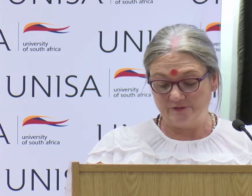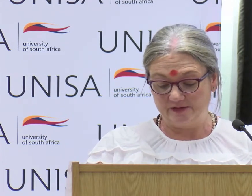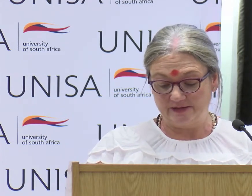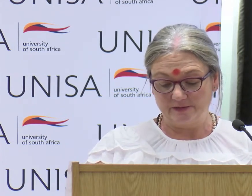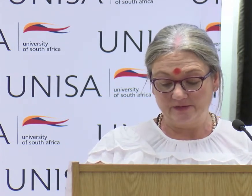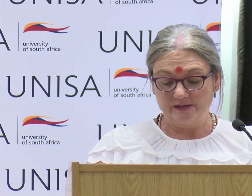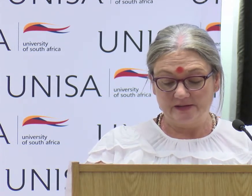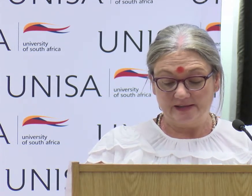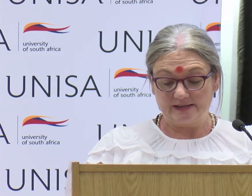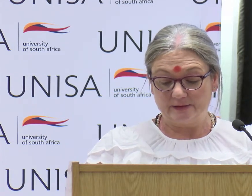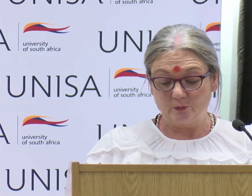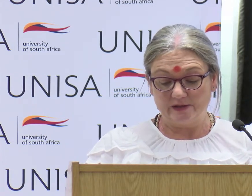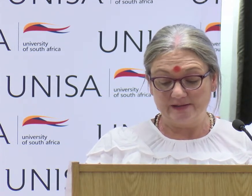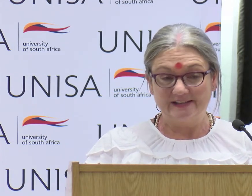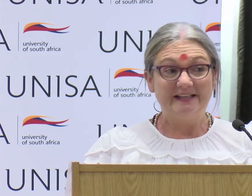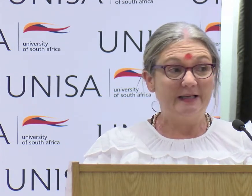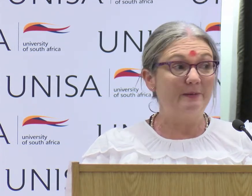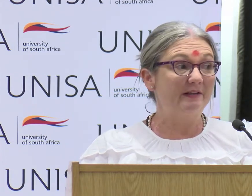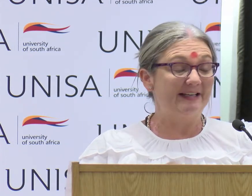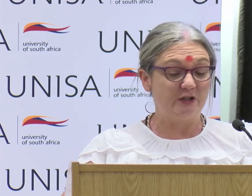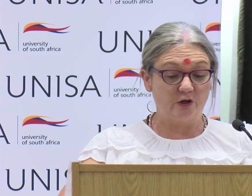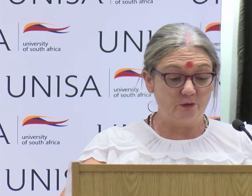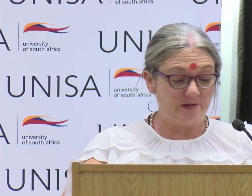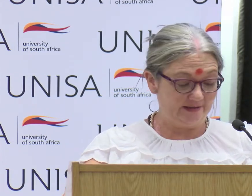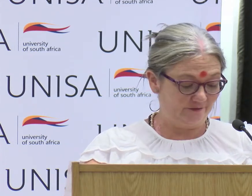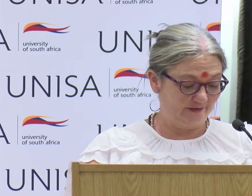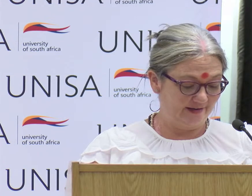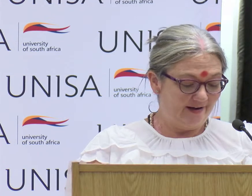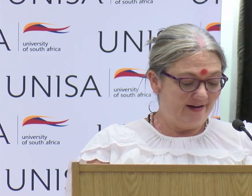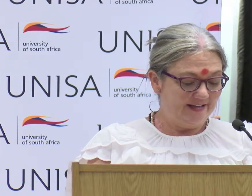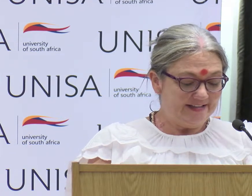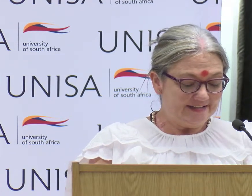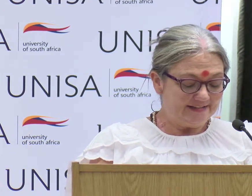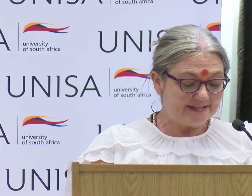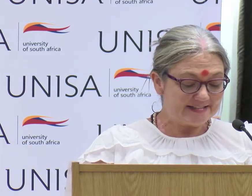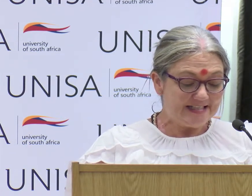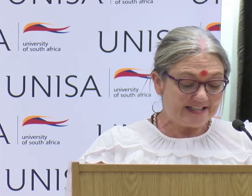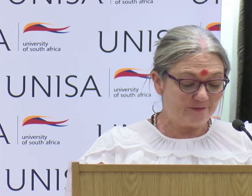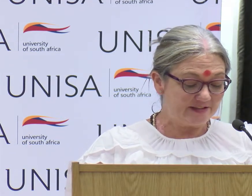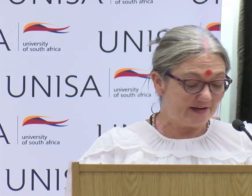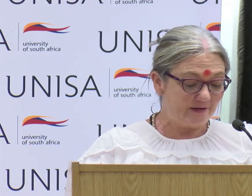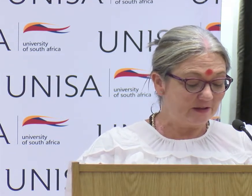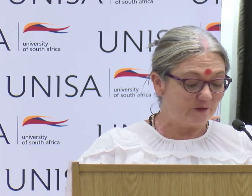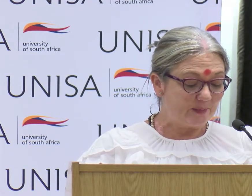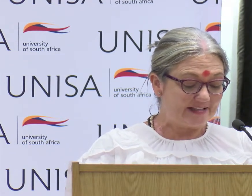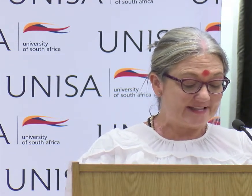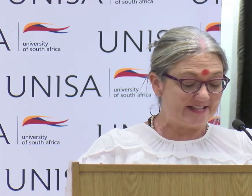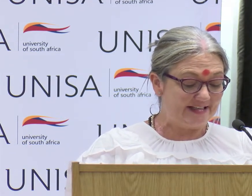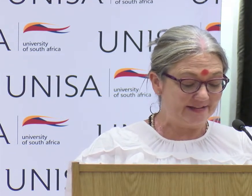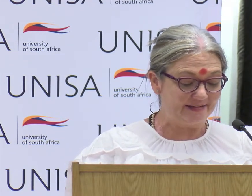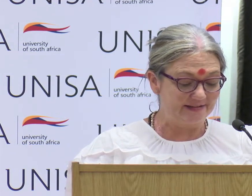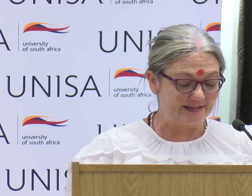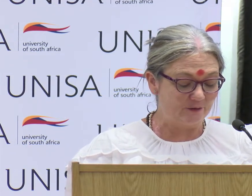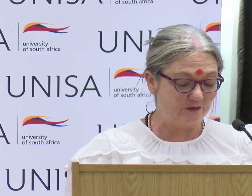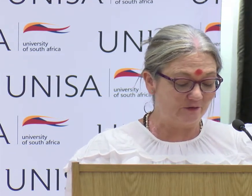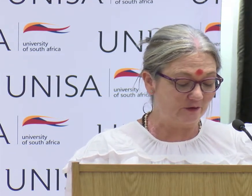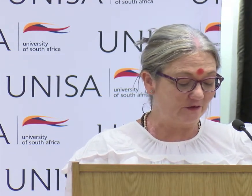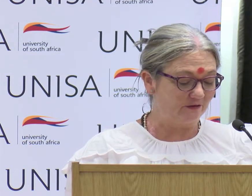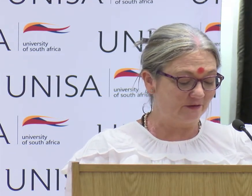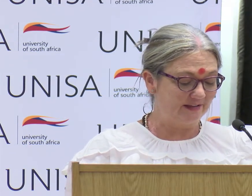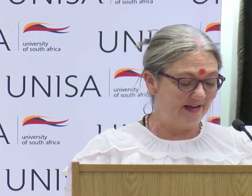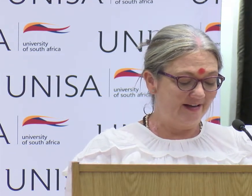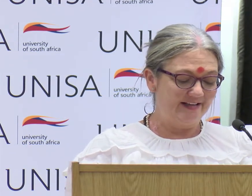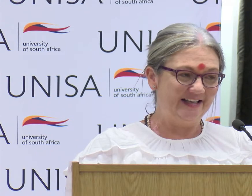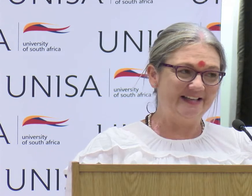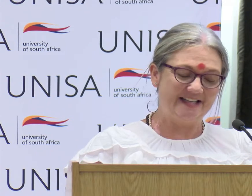is liefde. Athandwa, iemand het jou lief. Dis die liedjie wat jy altyd vir my gesing het, sê Gogo vir